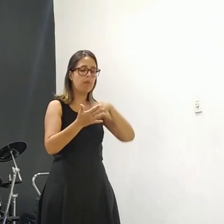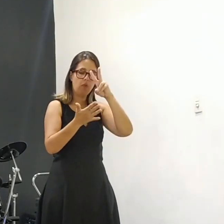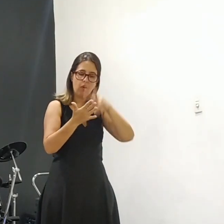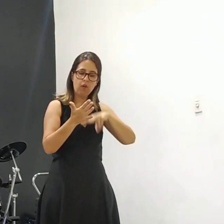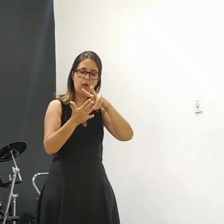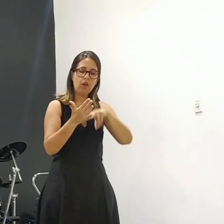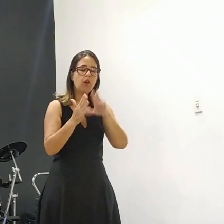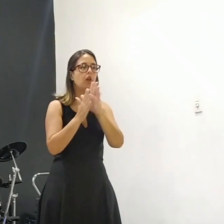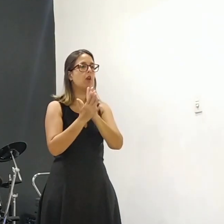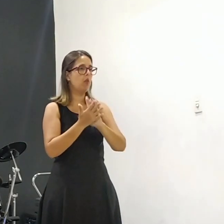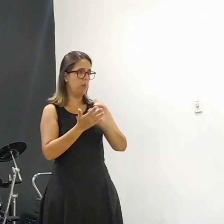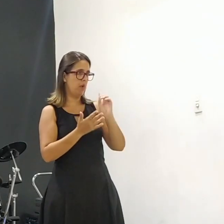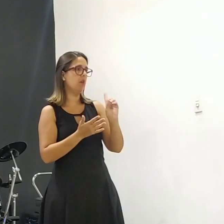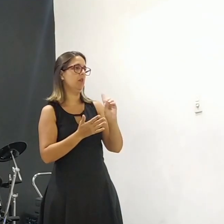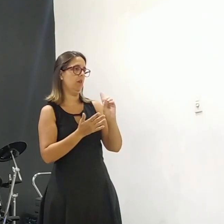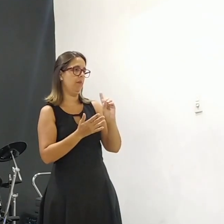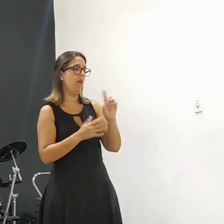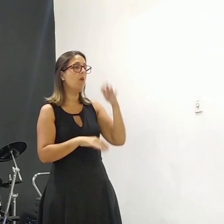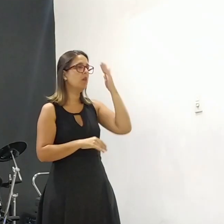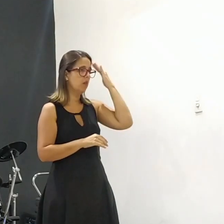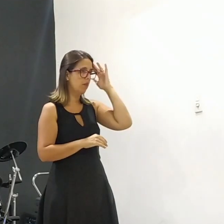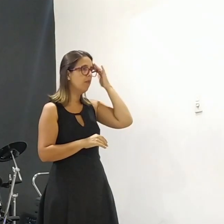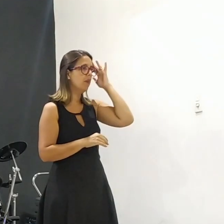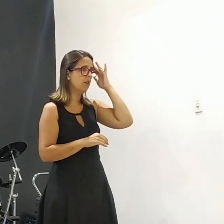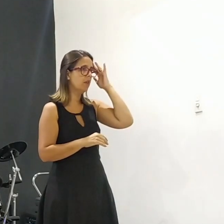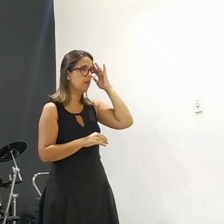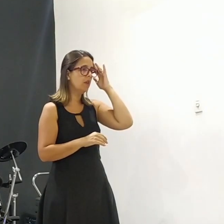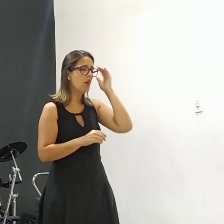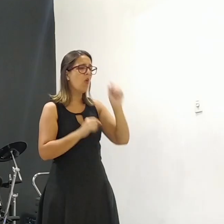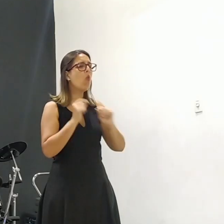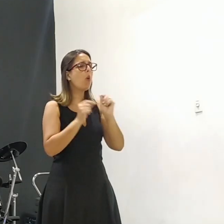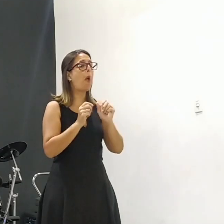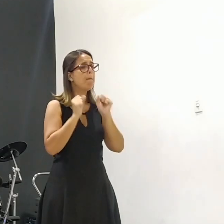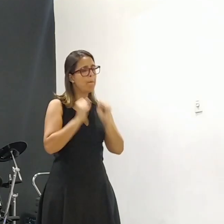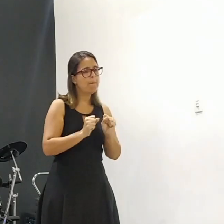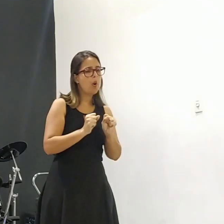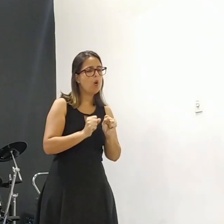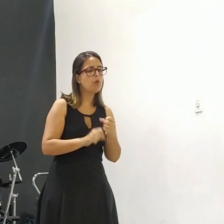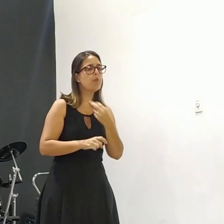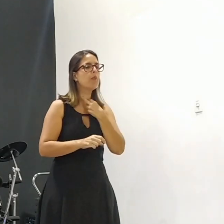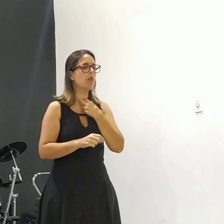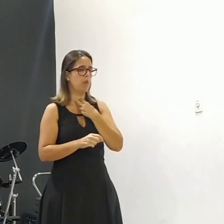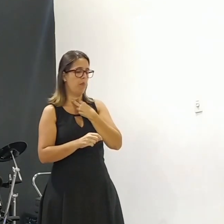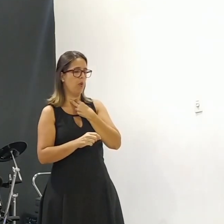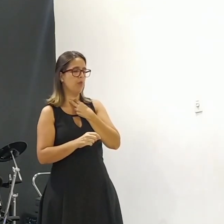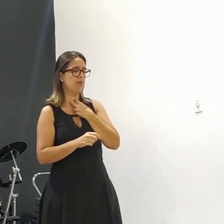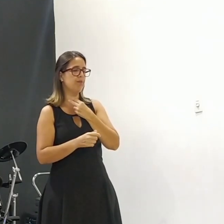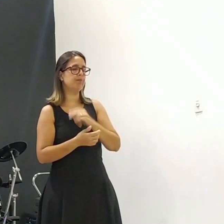É na palavra de Deus que você vai entender quais são os limites que Deus colocou